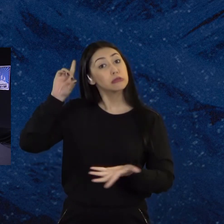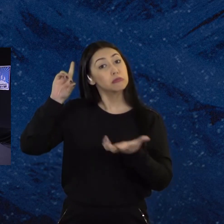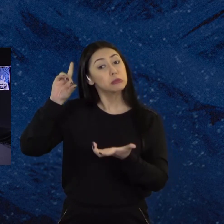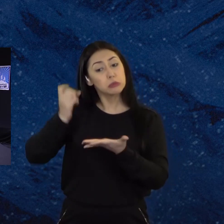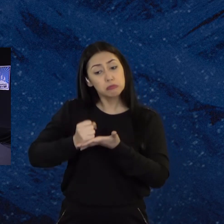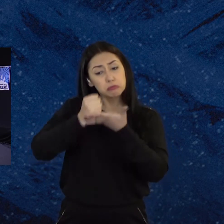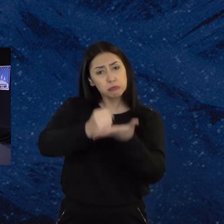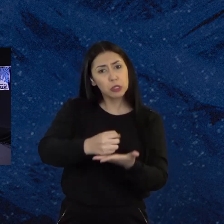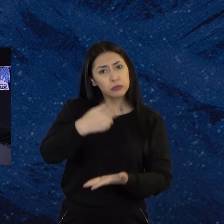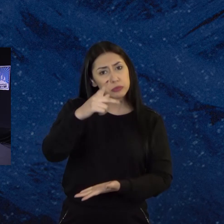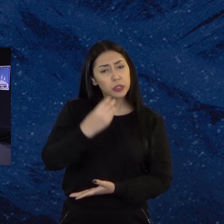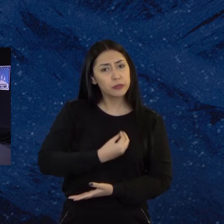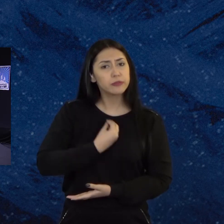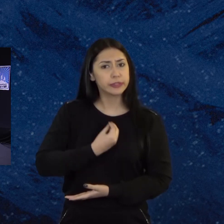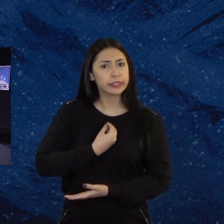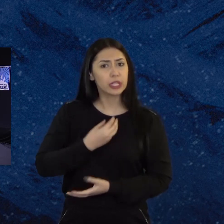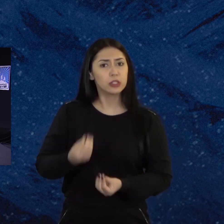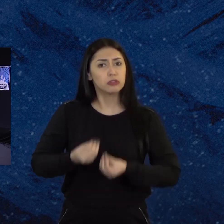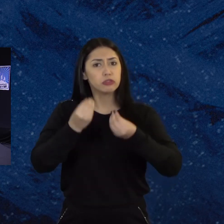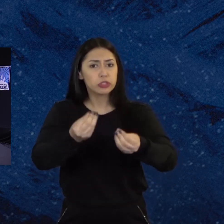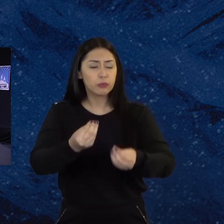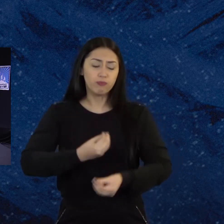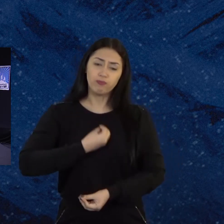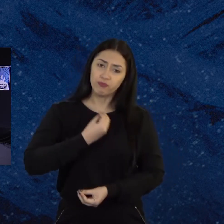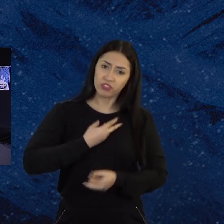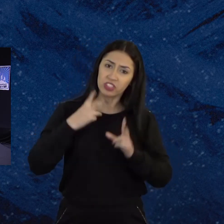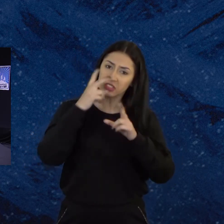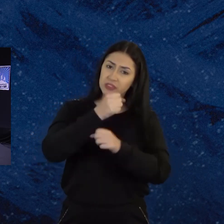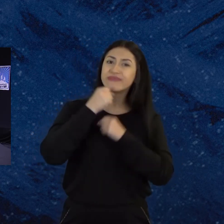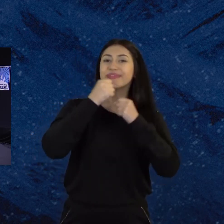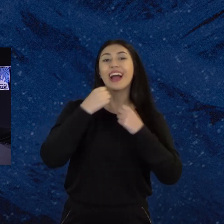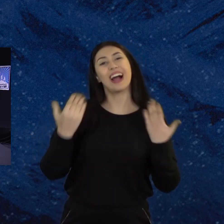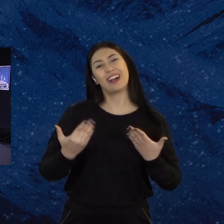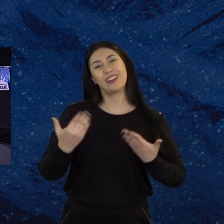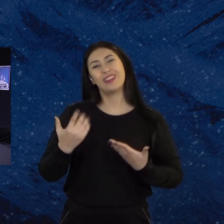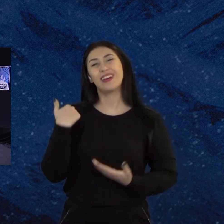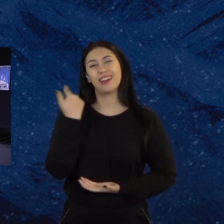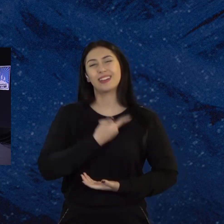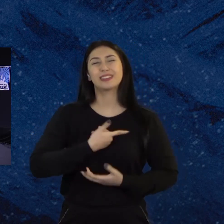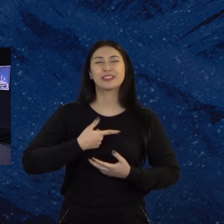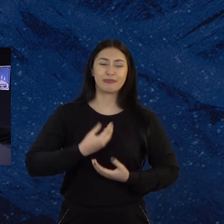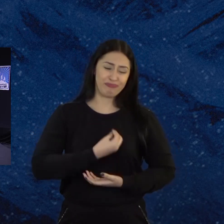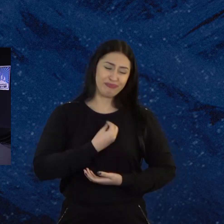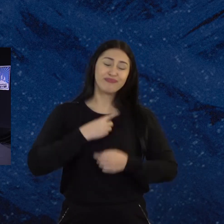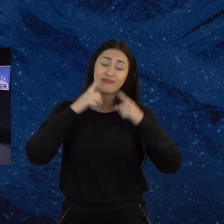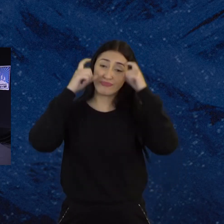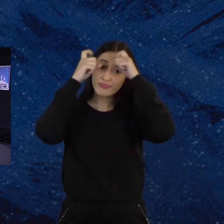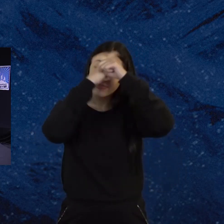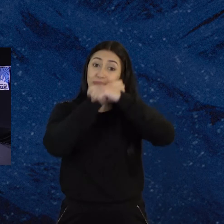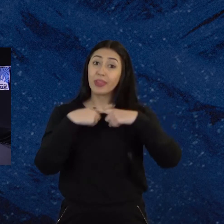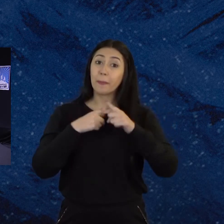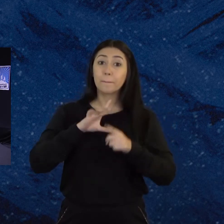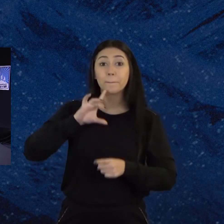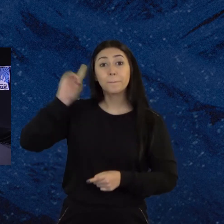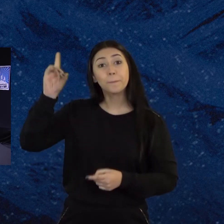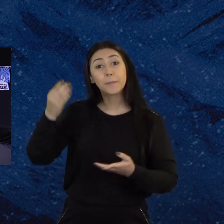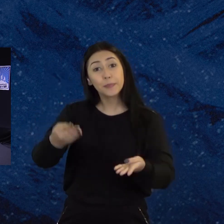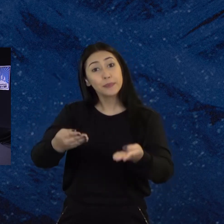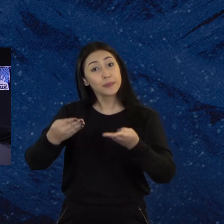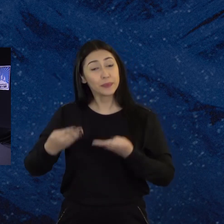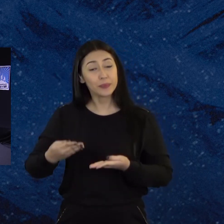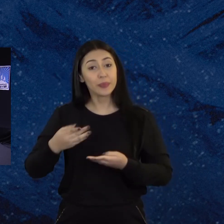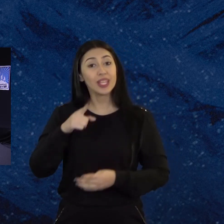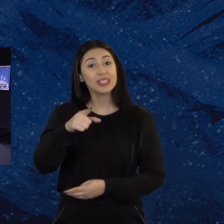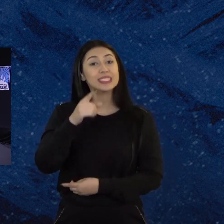suprimento, quer te dar vida, te dar força, nesse momento difícil que vivemos. Ele te convida para estar com Ele, e você